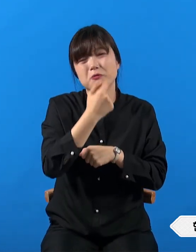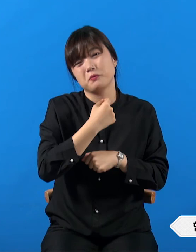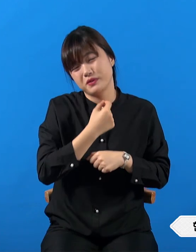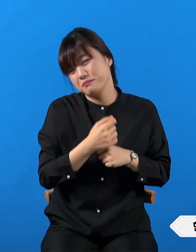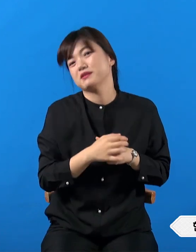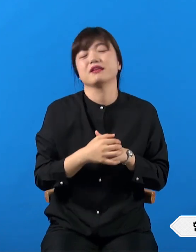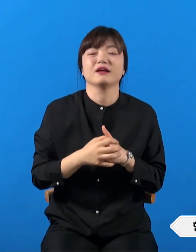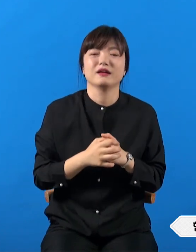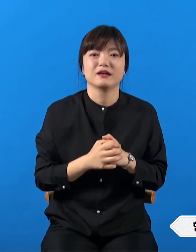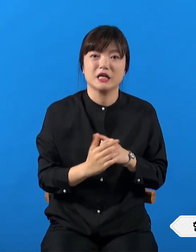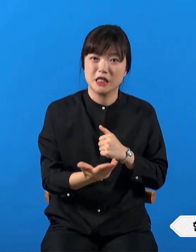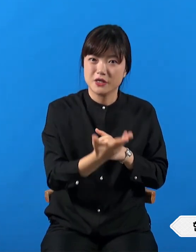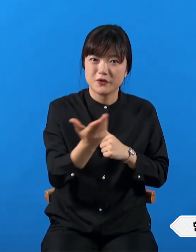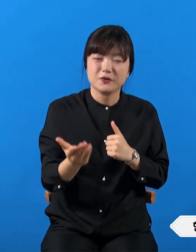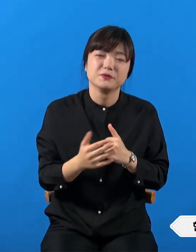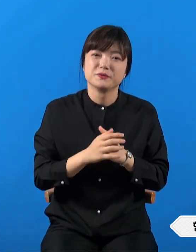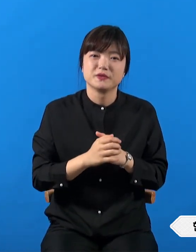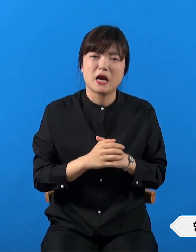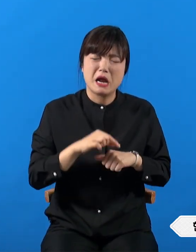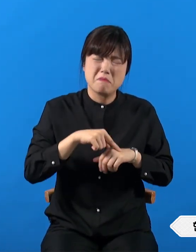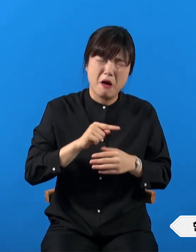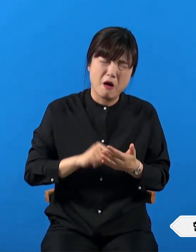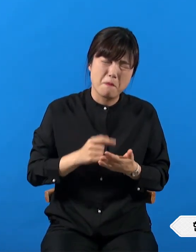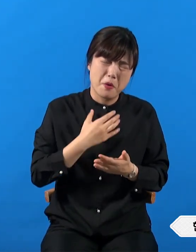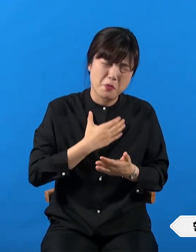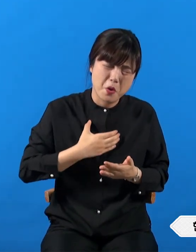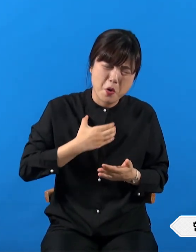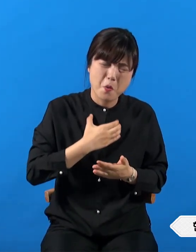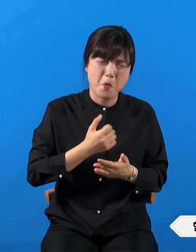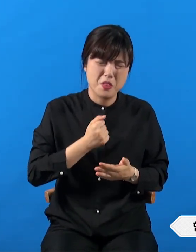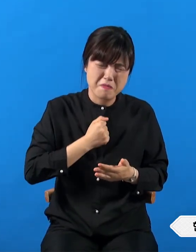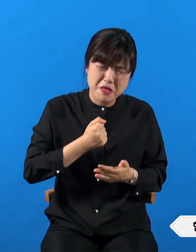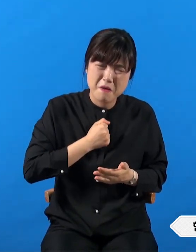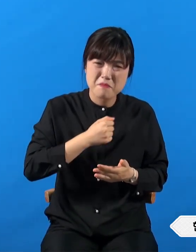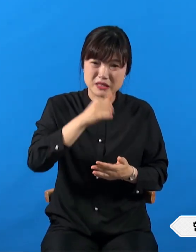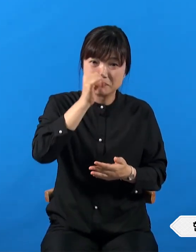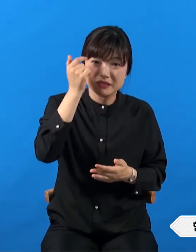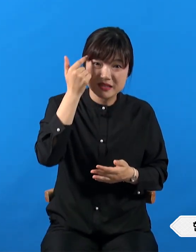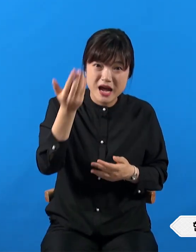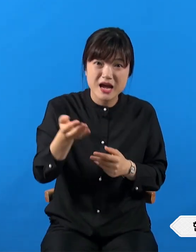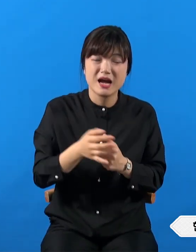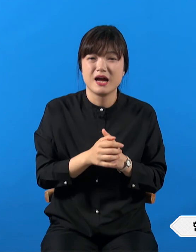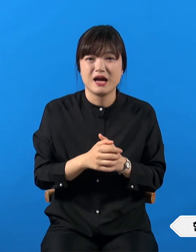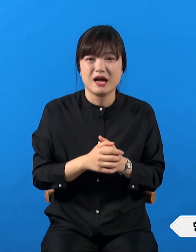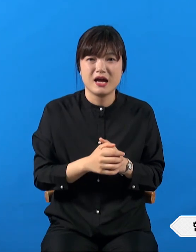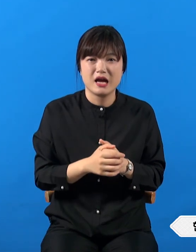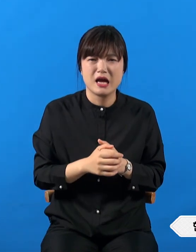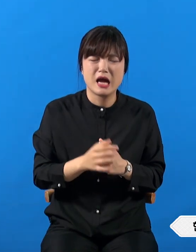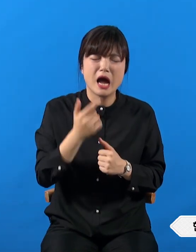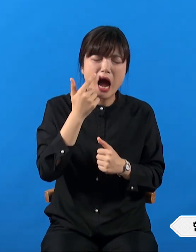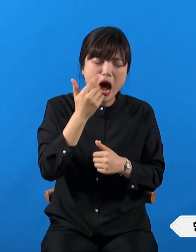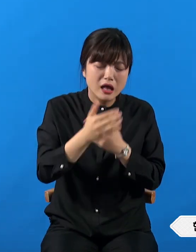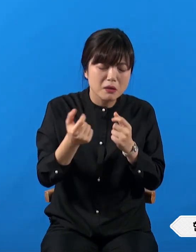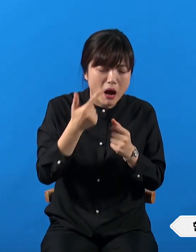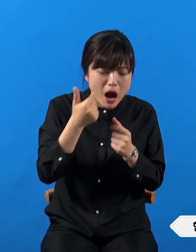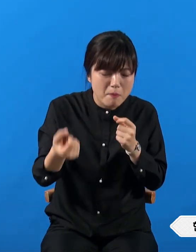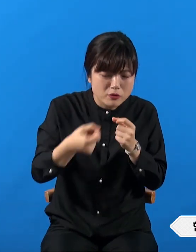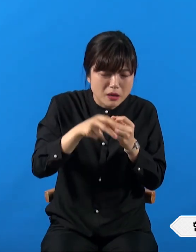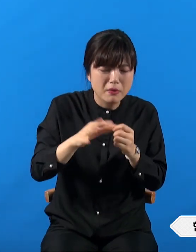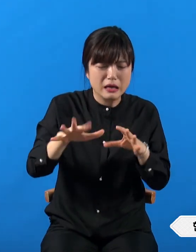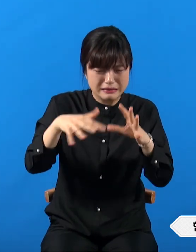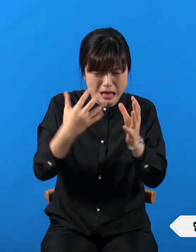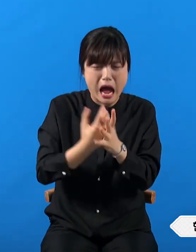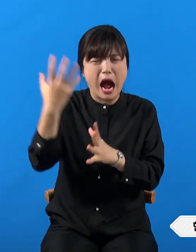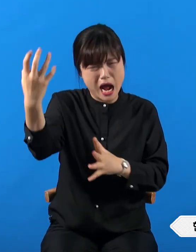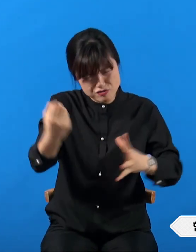있으면 좋겠습니다. 여러분, 마음에 괴롭고 답답한 일이 있습니까? 아버지 앞에 다